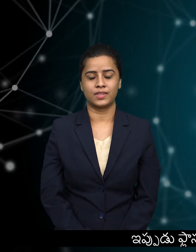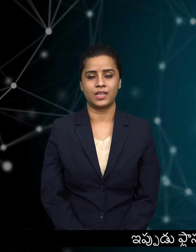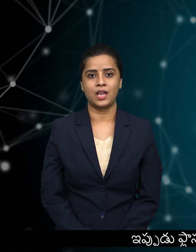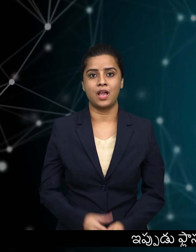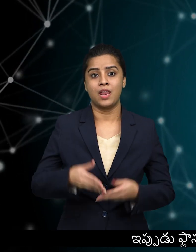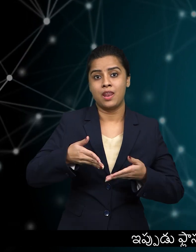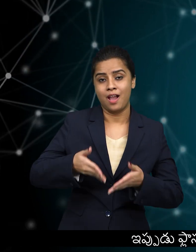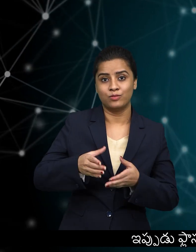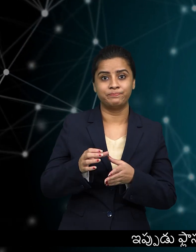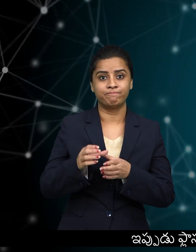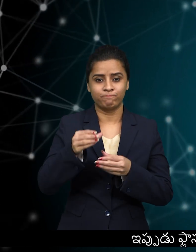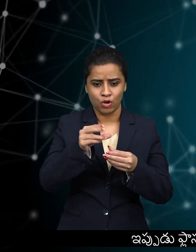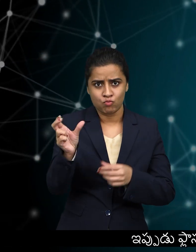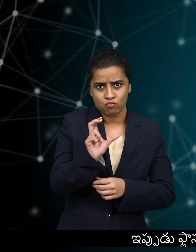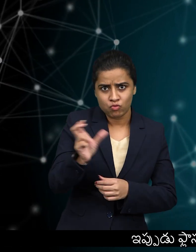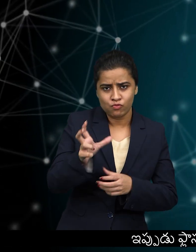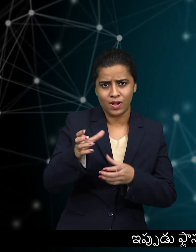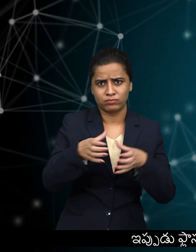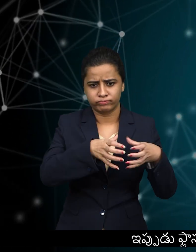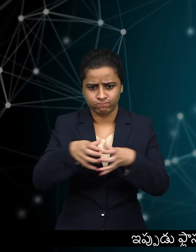ఇప్పుడు ఫ్లాస్క్ను వంచి తిప్పండి.